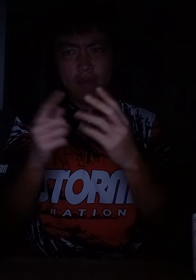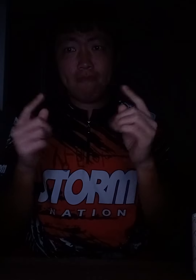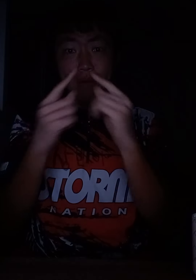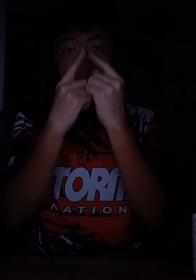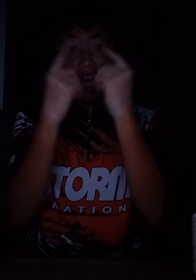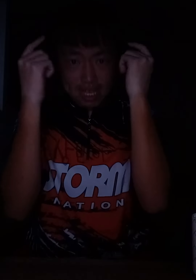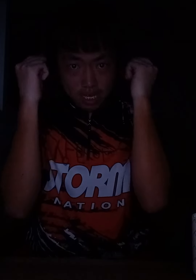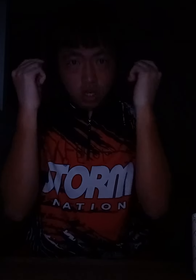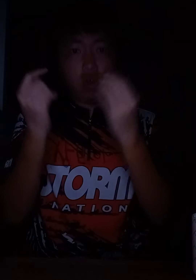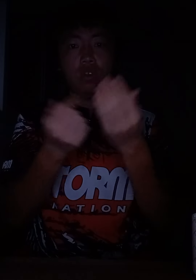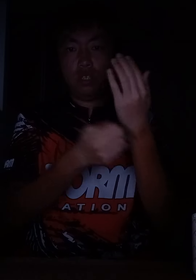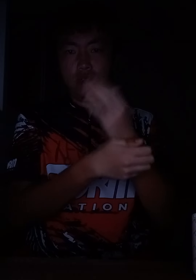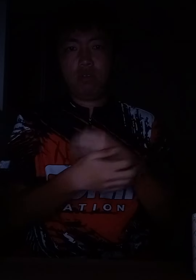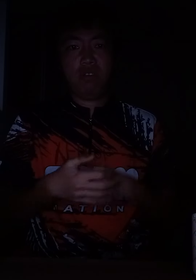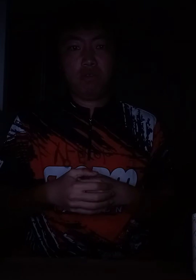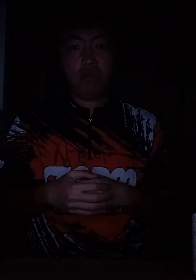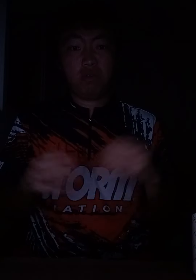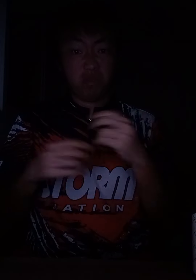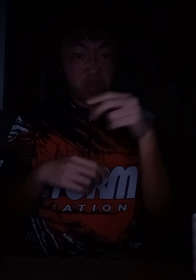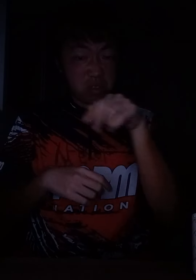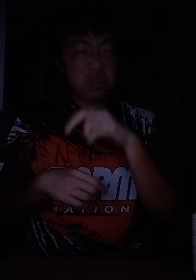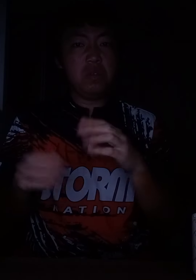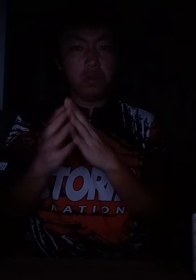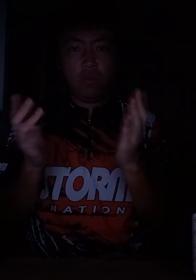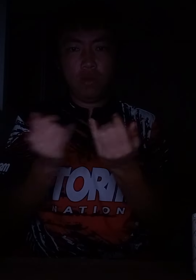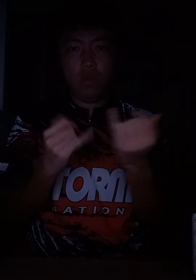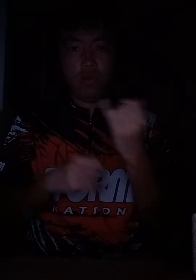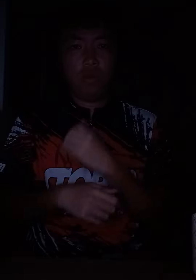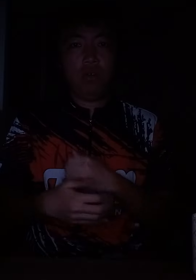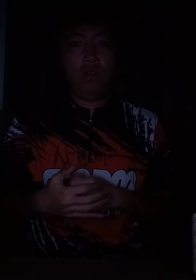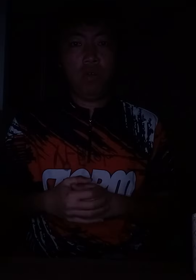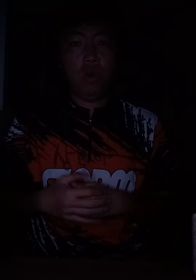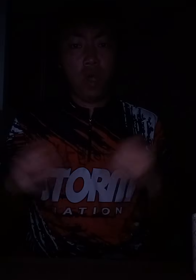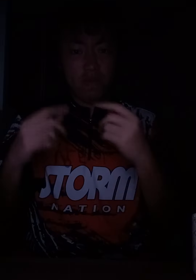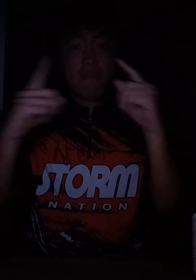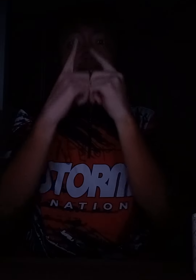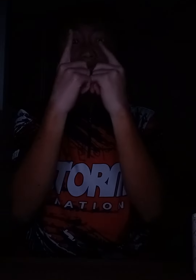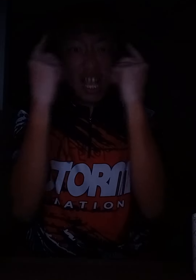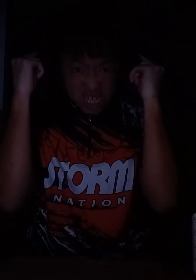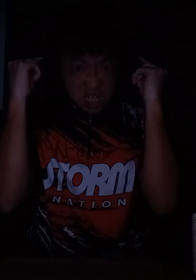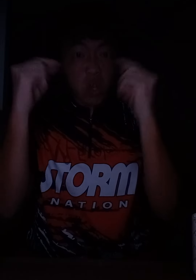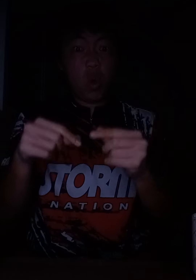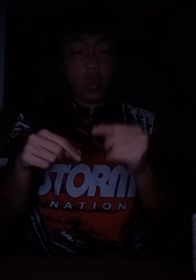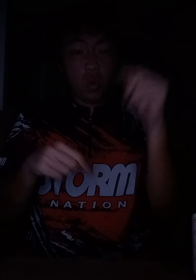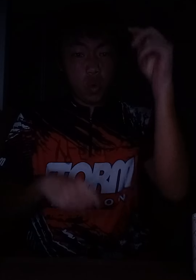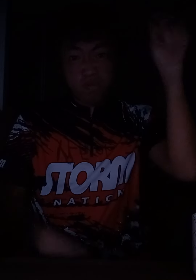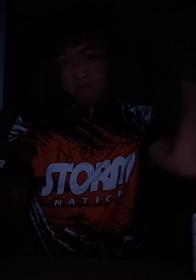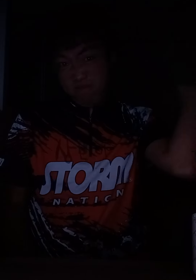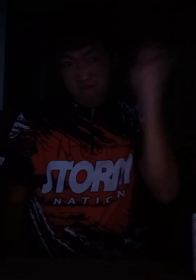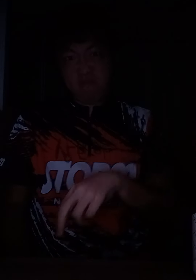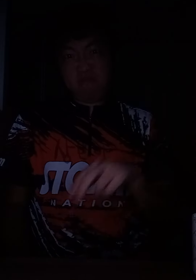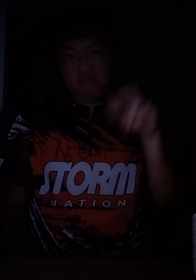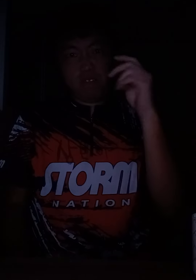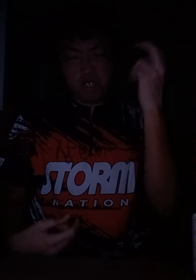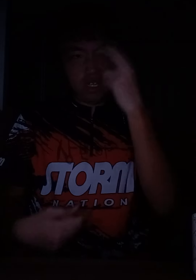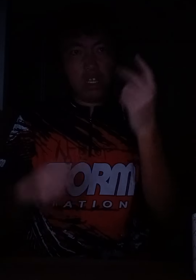마스크를 건넸습니다. 그런데 여기서 말썽이 빚어졌습니다. 여성이 마스크를 건네받고도 마스크를 쓰지 않자 다른 승객들이